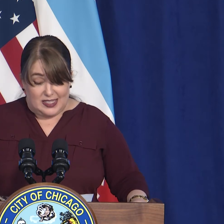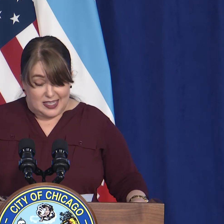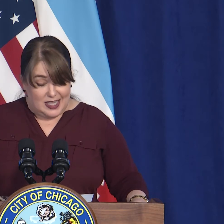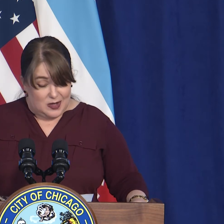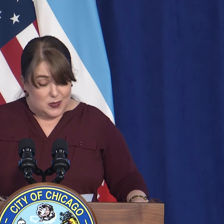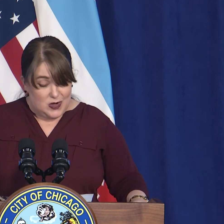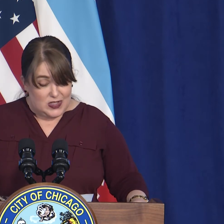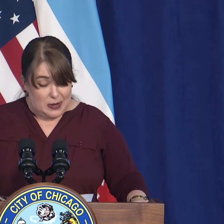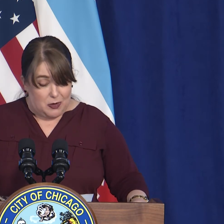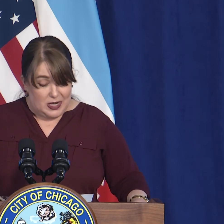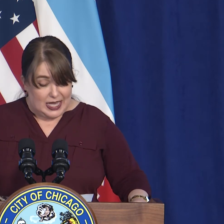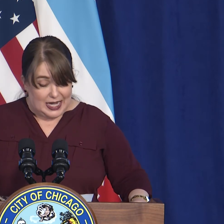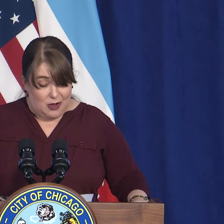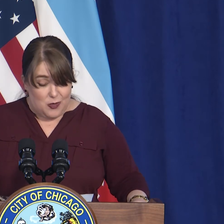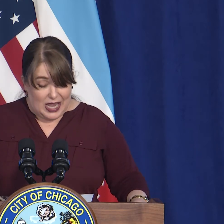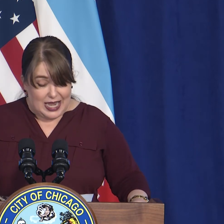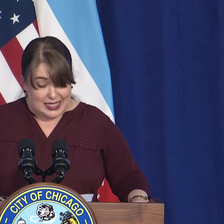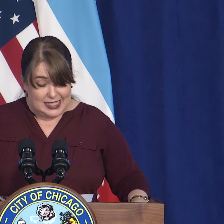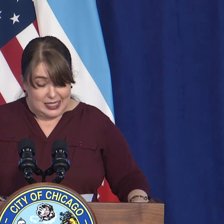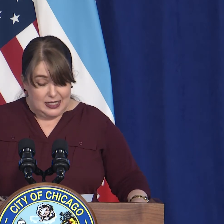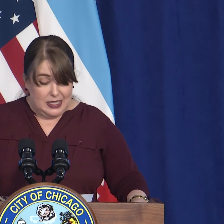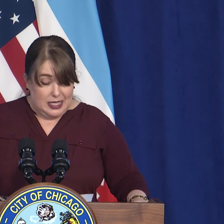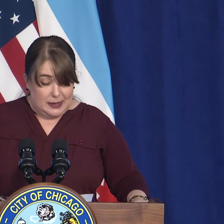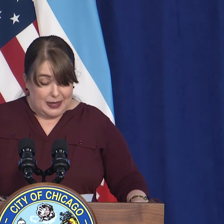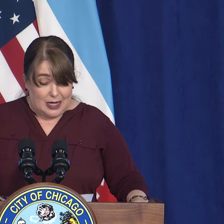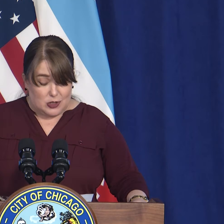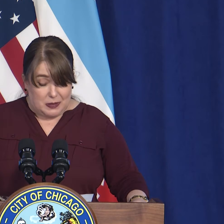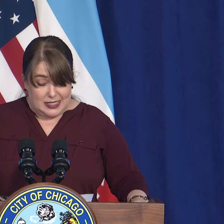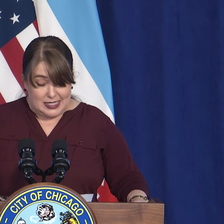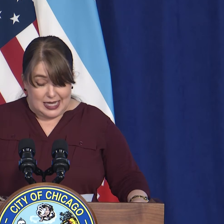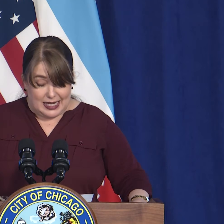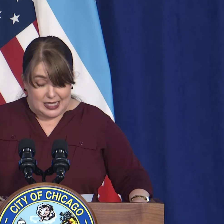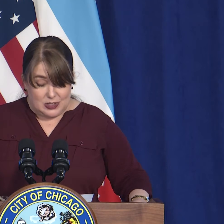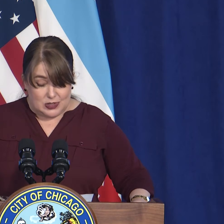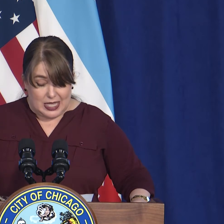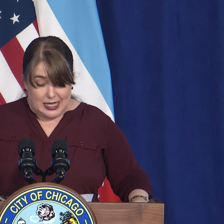domingo 27 de junio se publicará un enlace para los